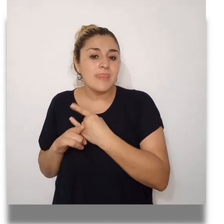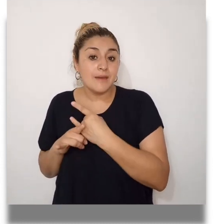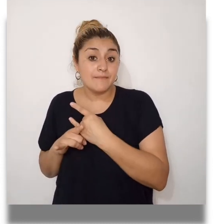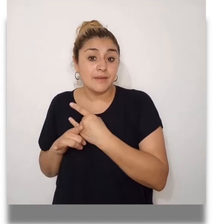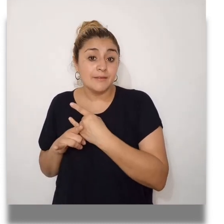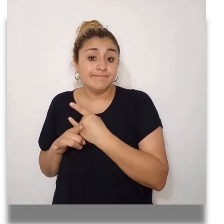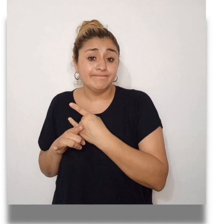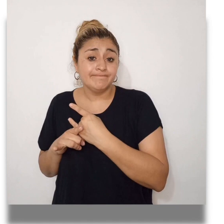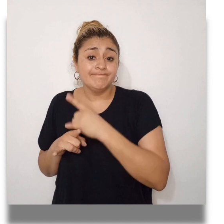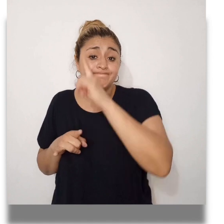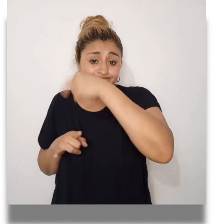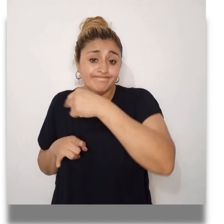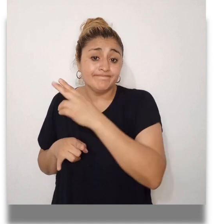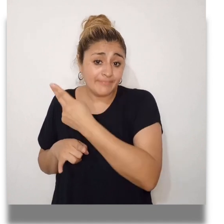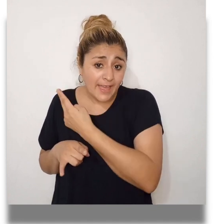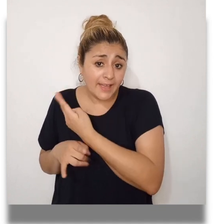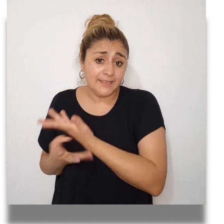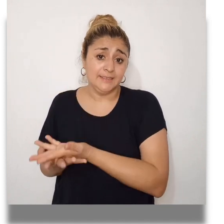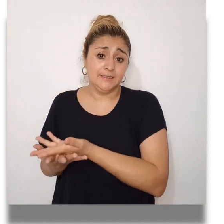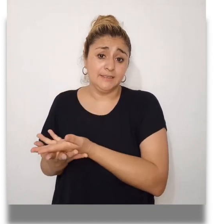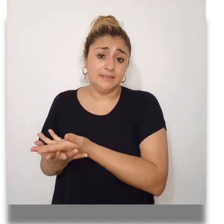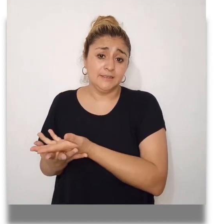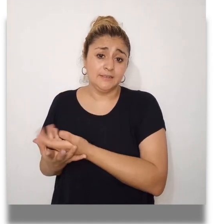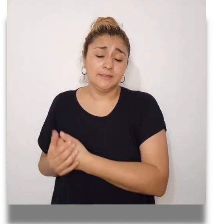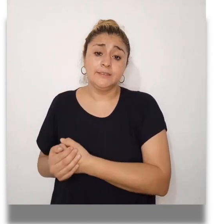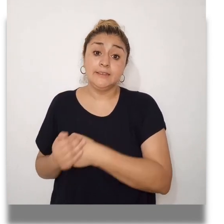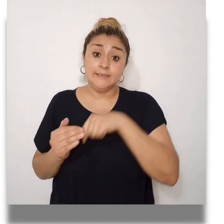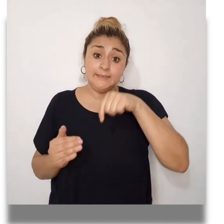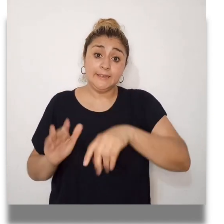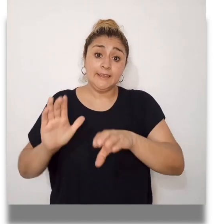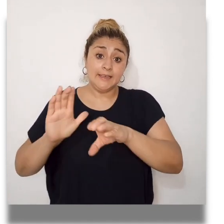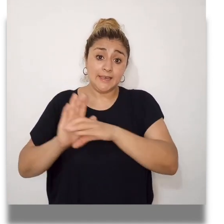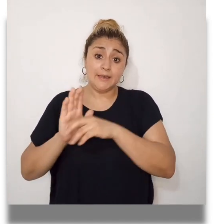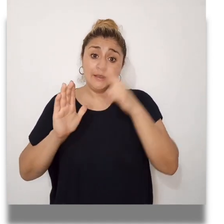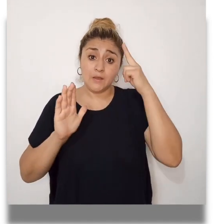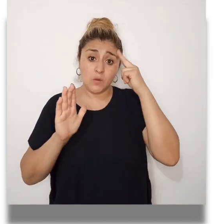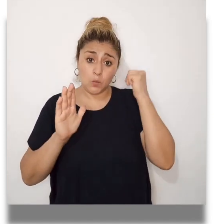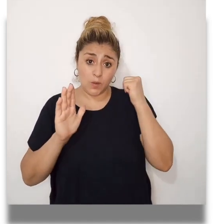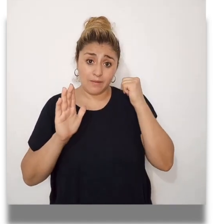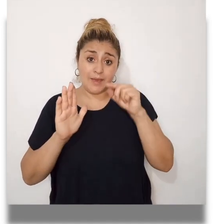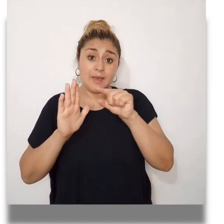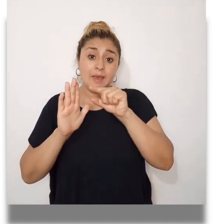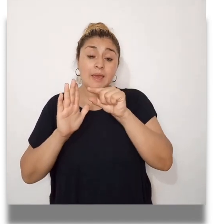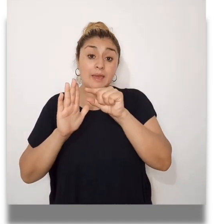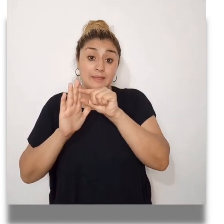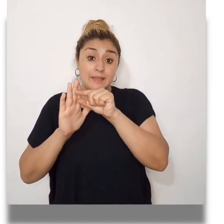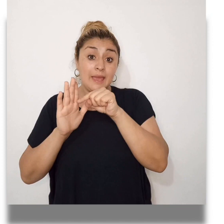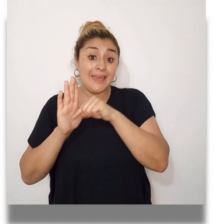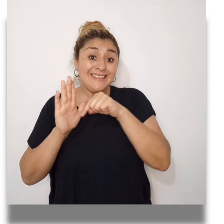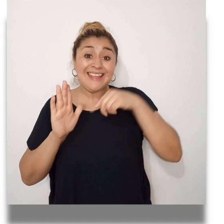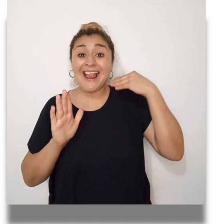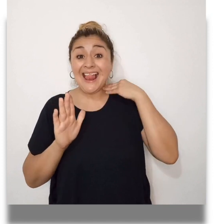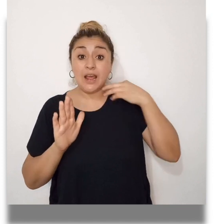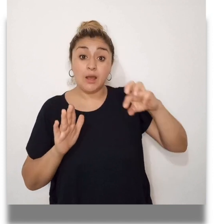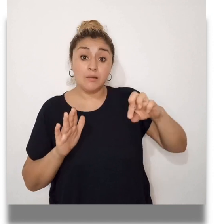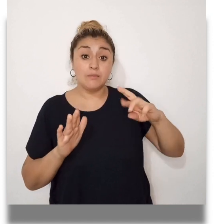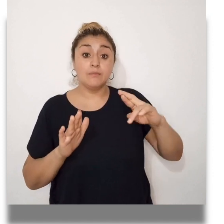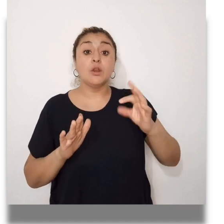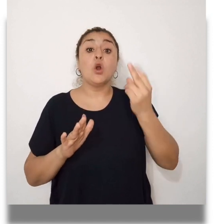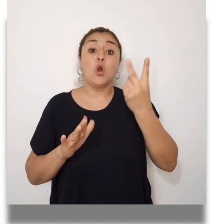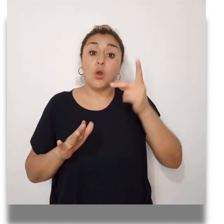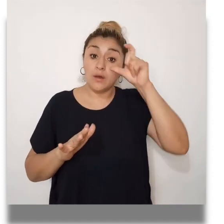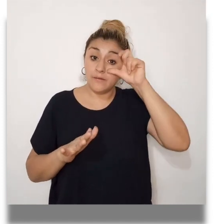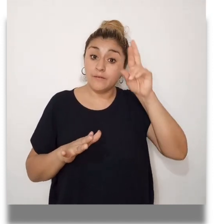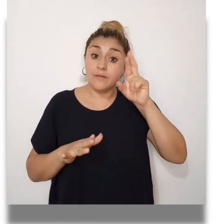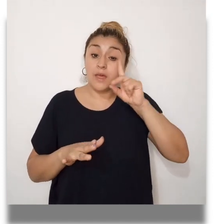Le chapitre 9 du Proverbe. El capítulo 9 de Proverbios parle de celui qui cherche la sagesse devient